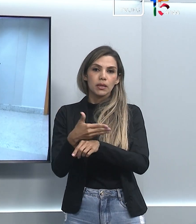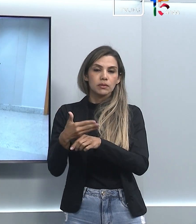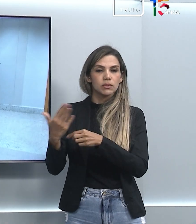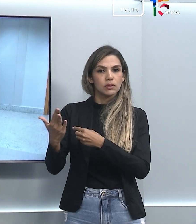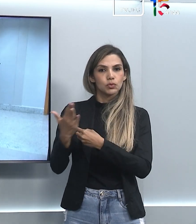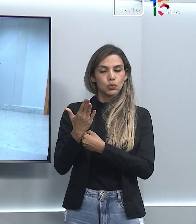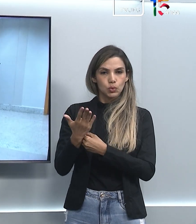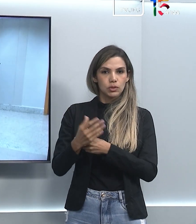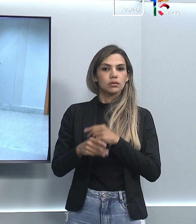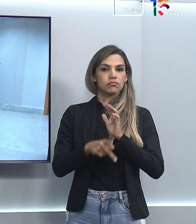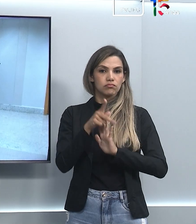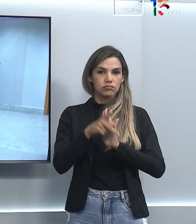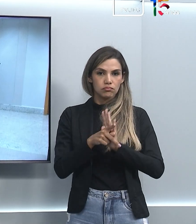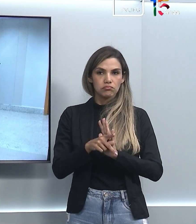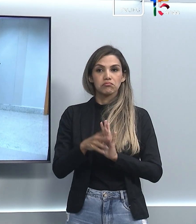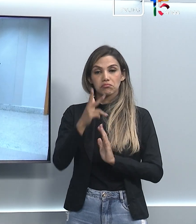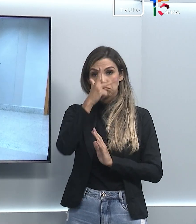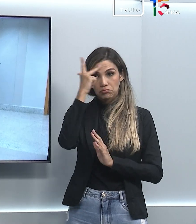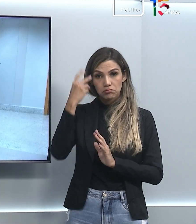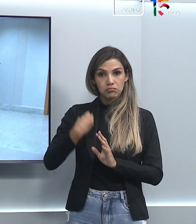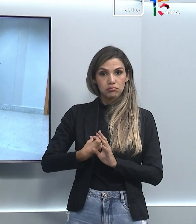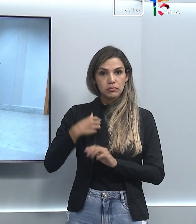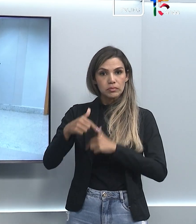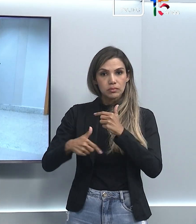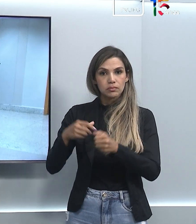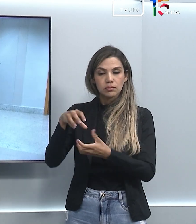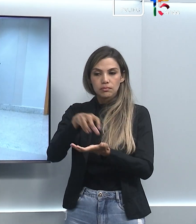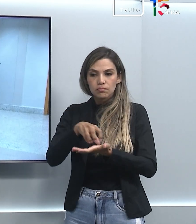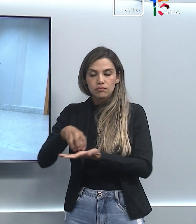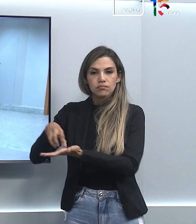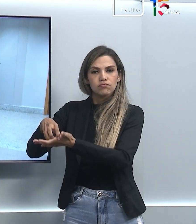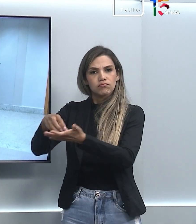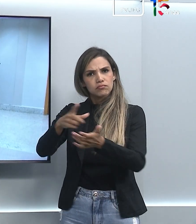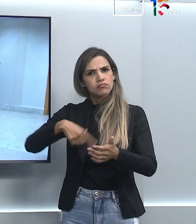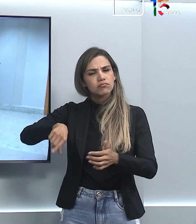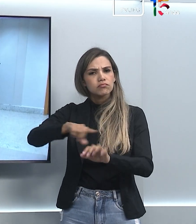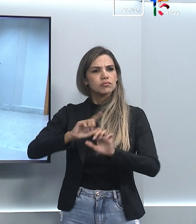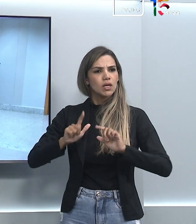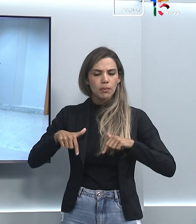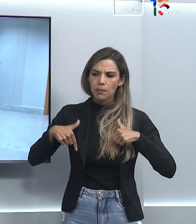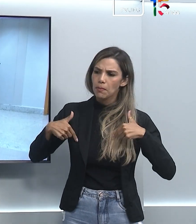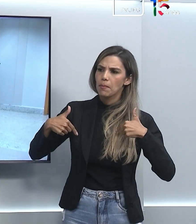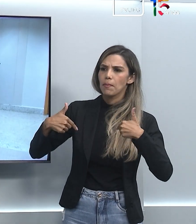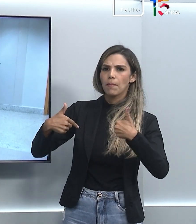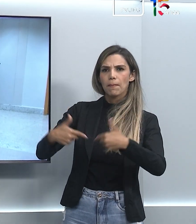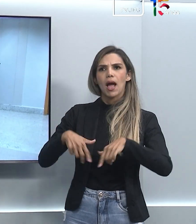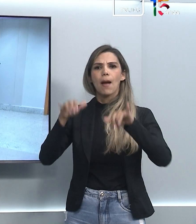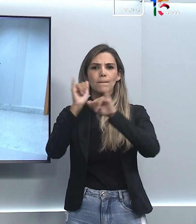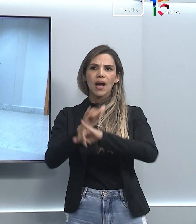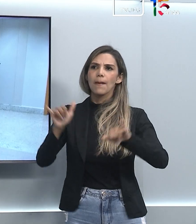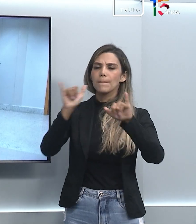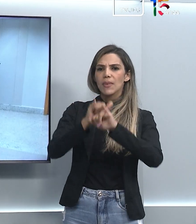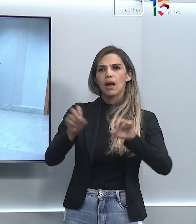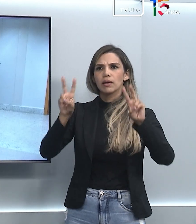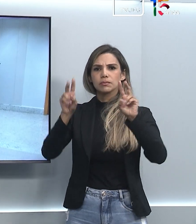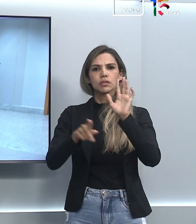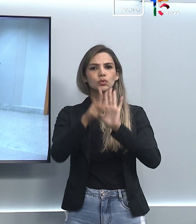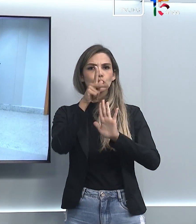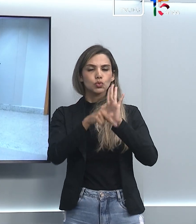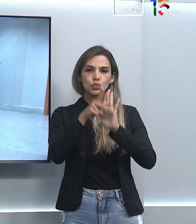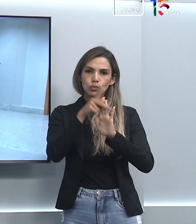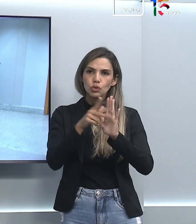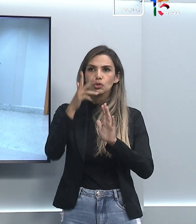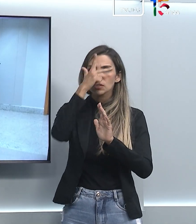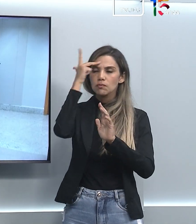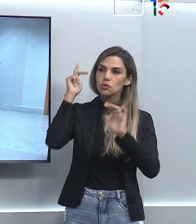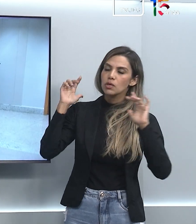Então, cidadãos das 40 comarcas, e cada um tem se movimentado, cada um tem feito a divulgação na comunidade local, para que essa